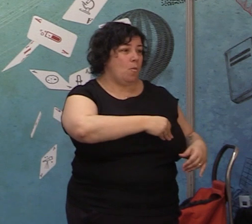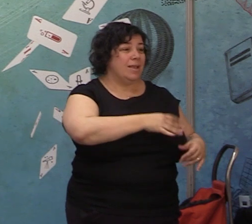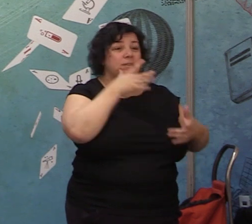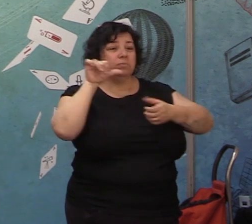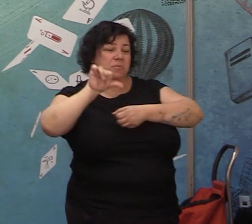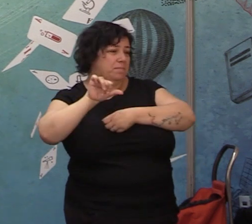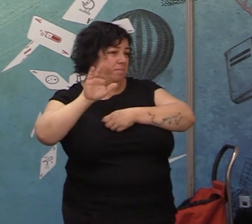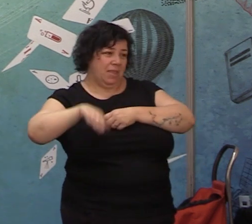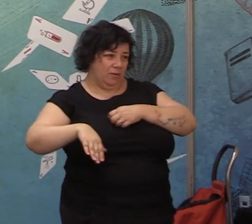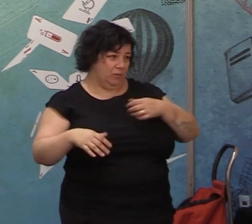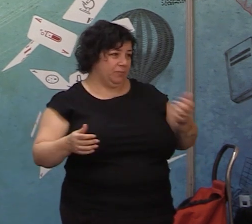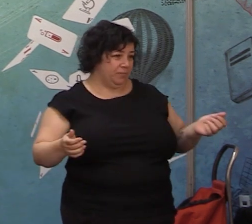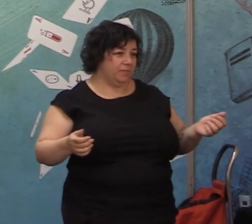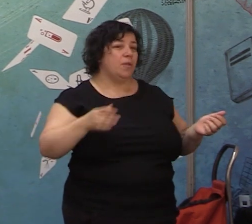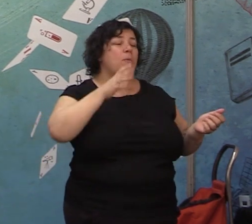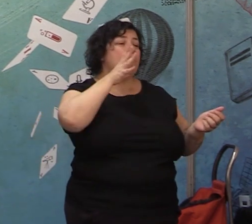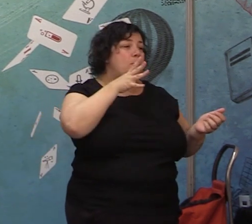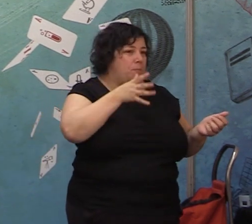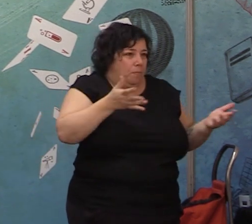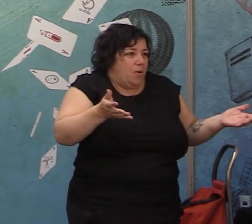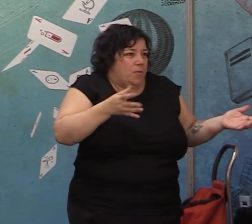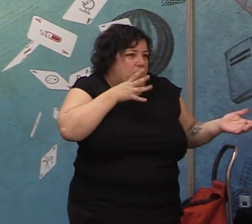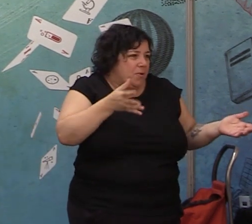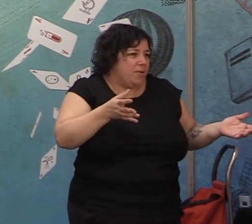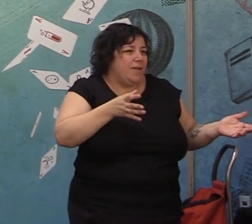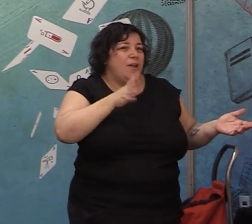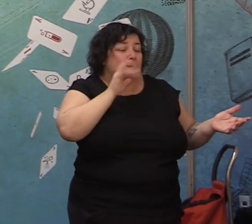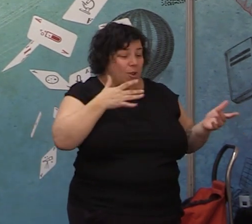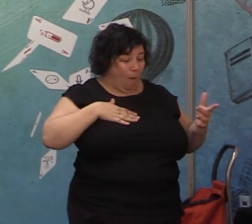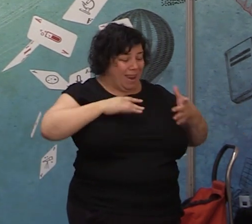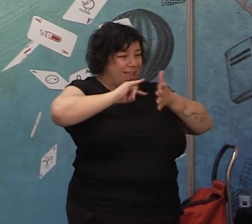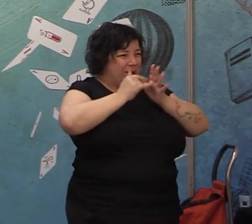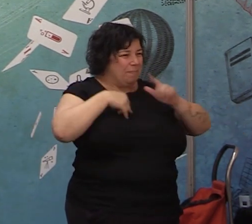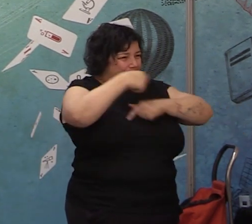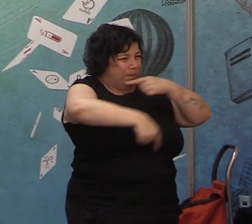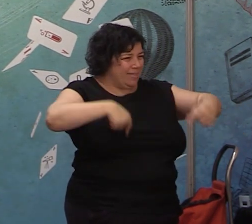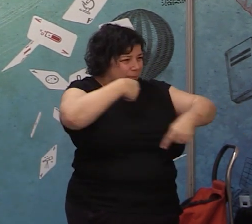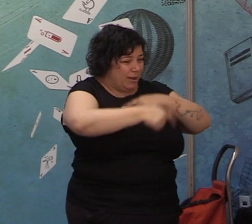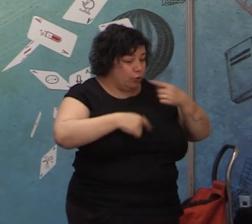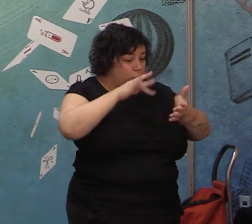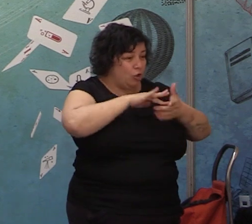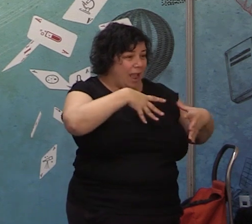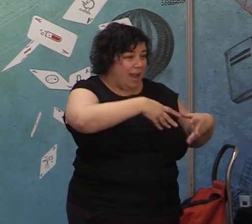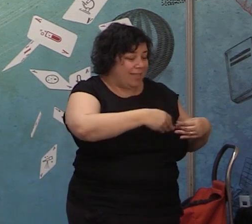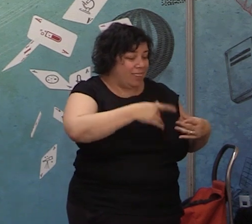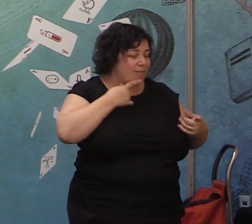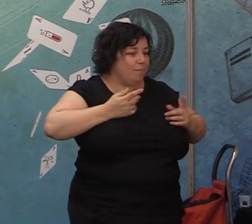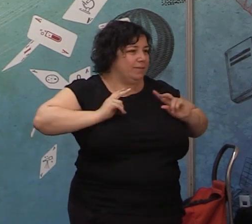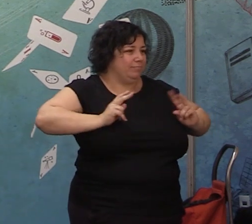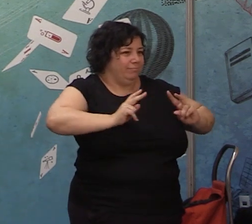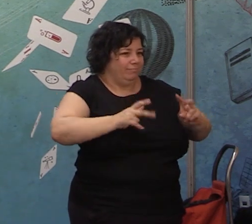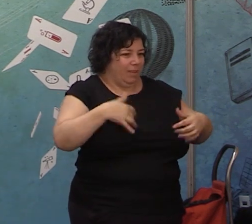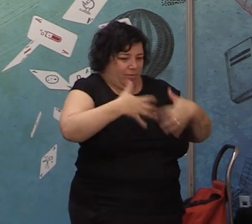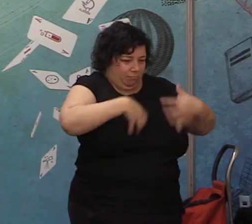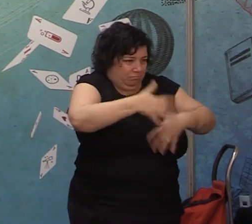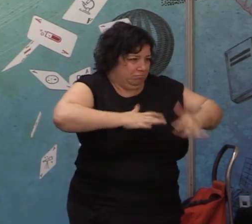no dándola. ¿Eso por qué ocurre? Porque el metabolismo en la lactancia lo estimula